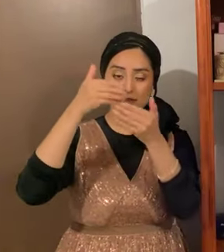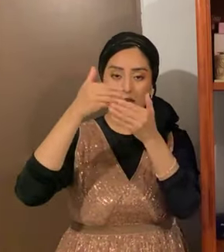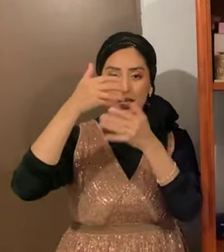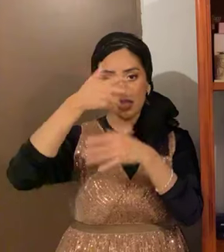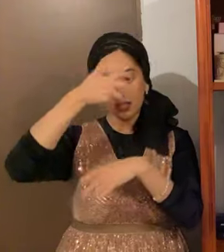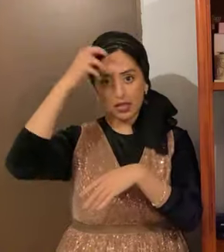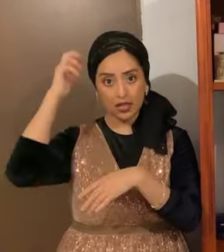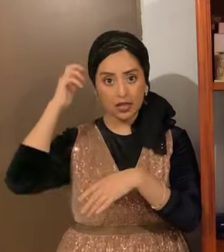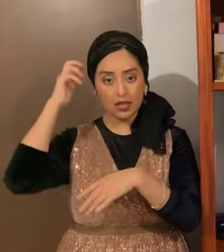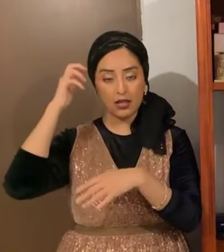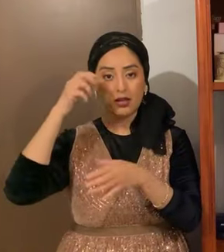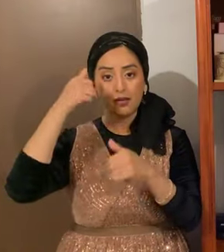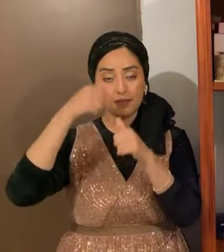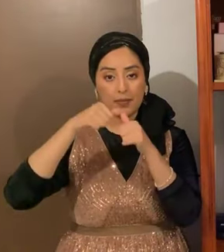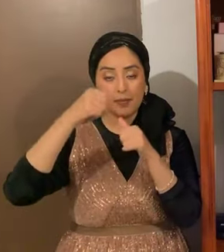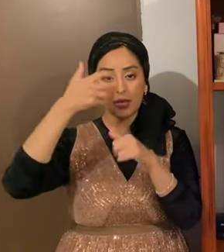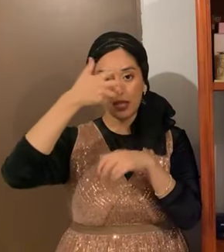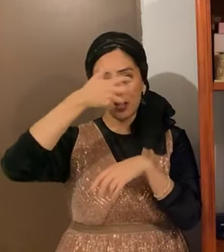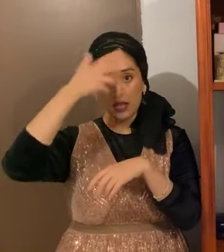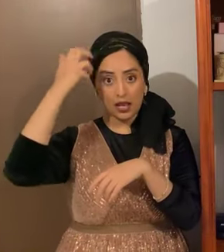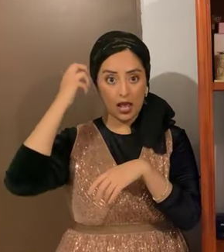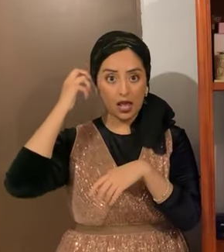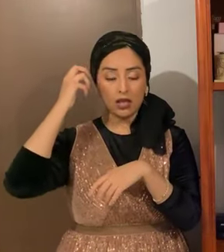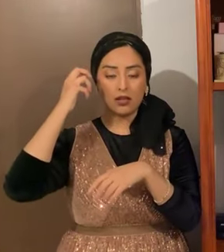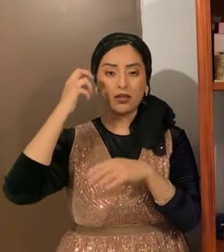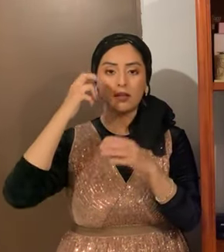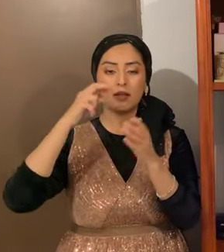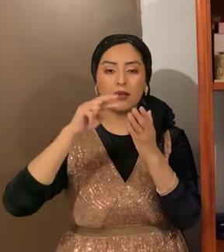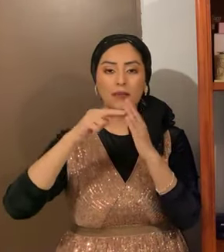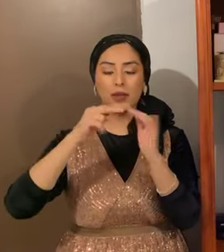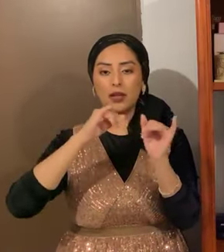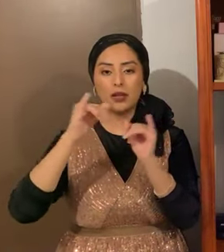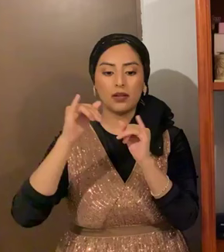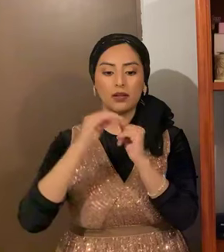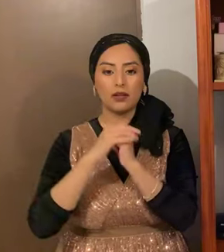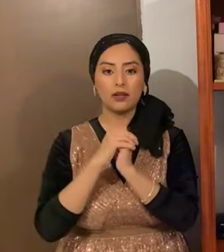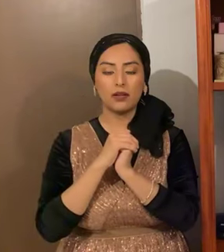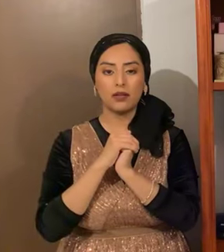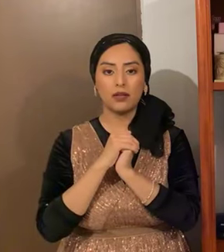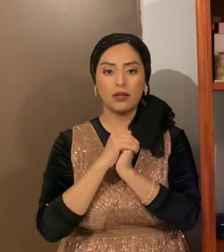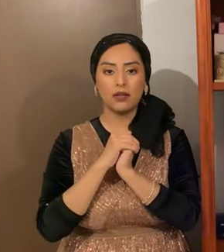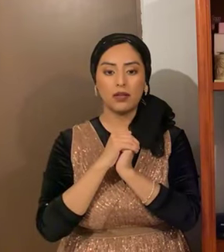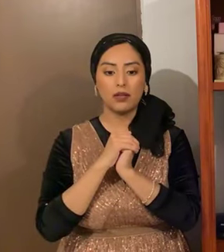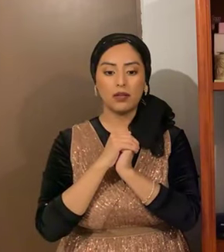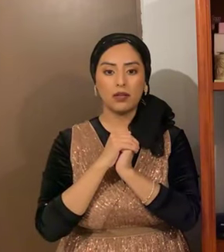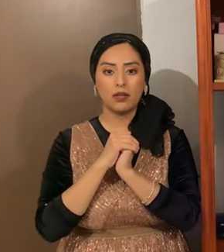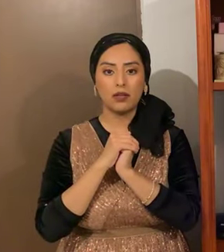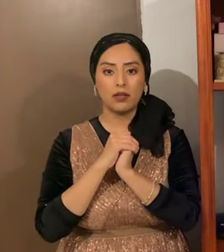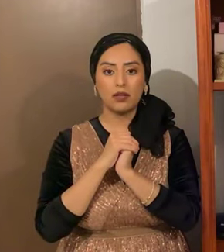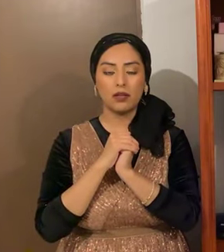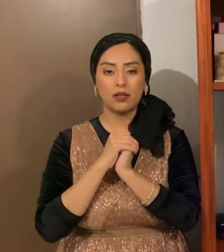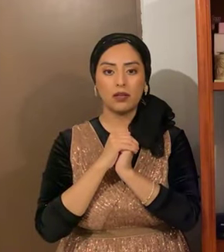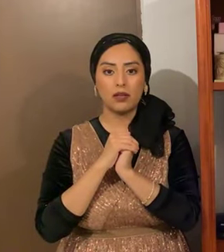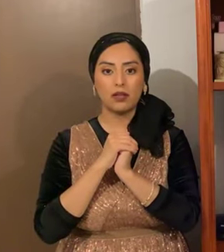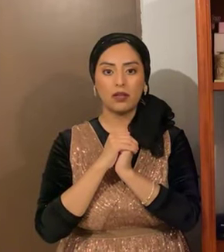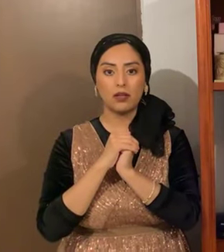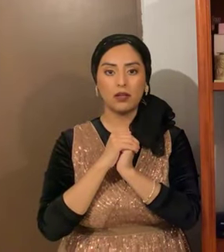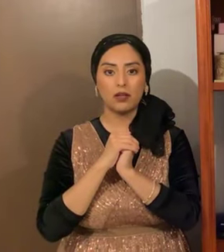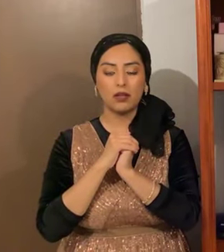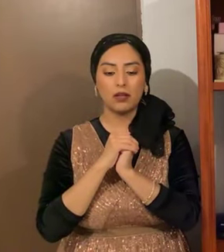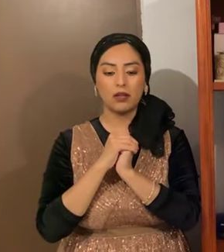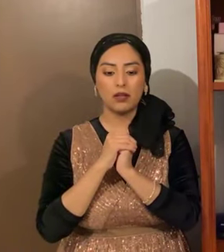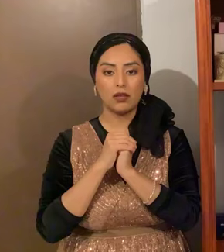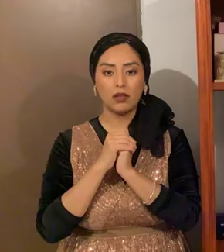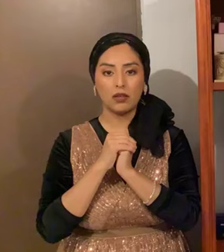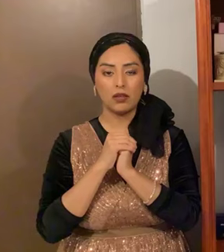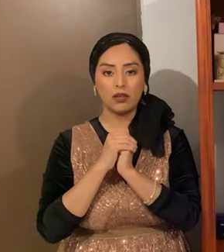que significa la tribu, el león, que significa el león rugiente? Más bien el león de la tribu de Judá,